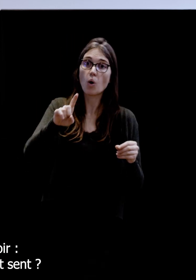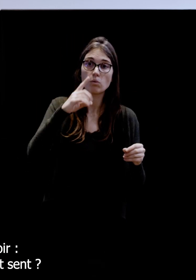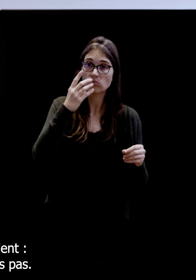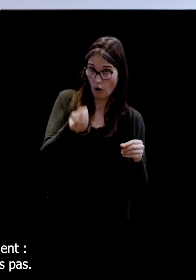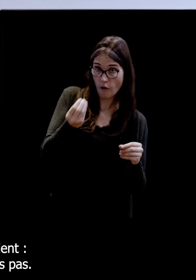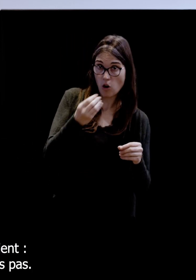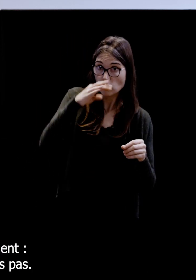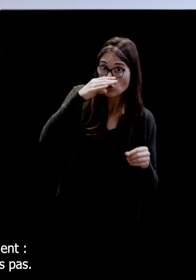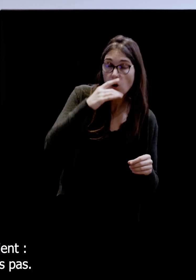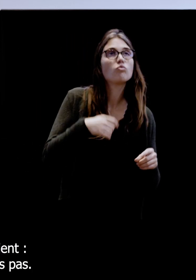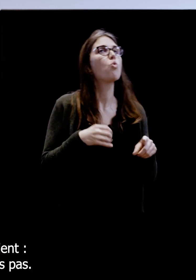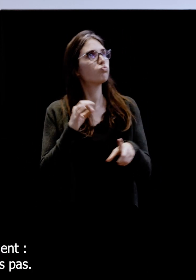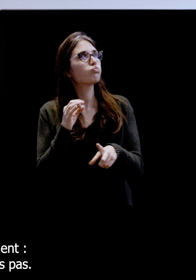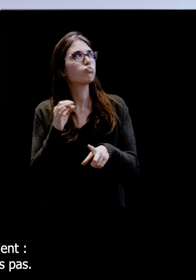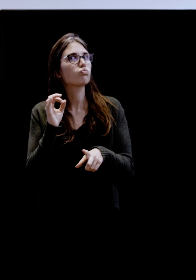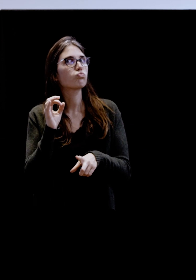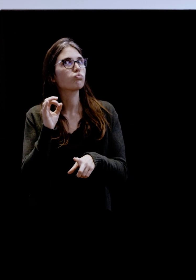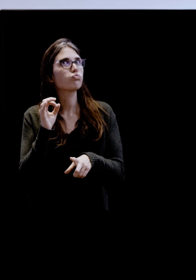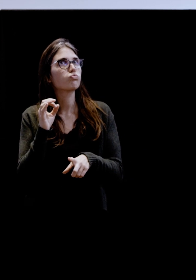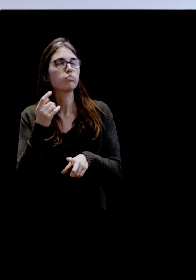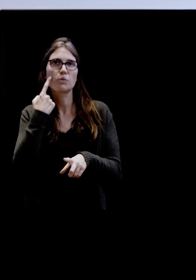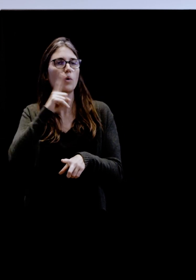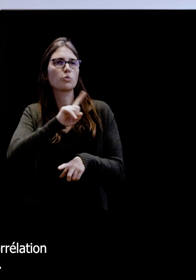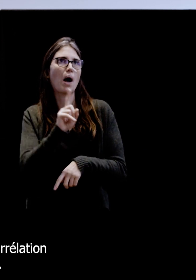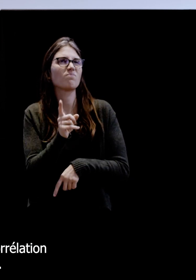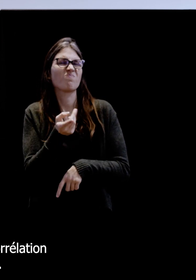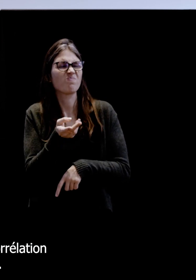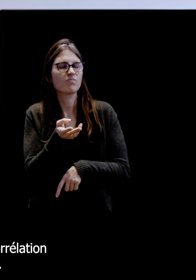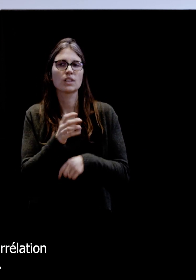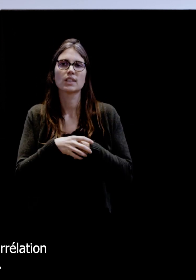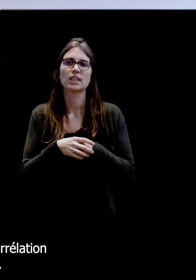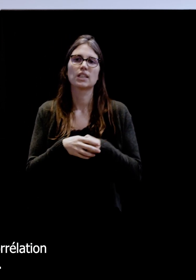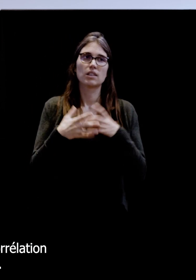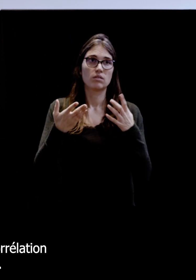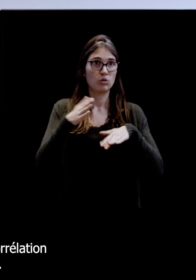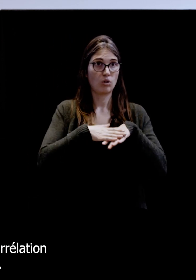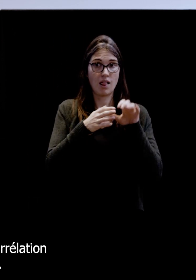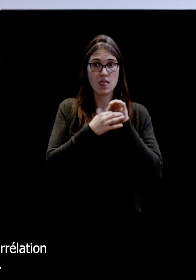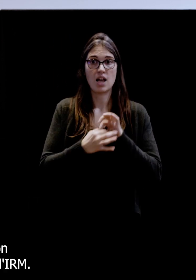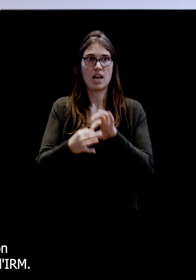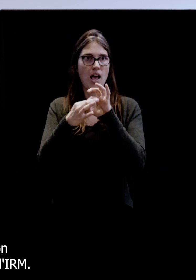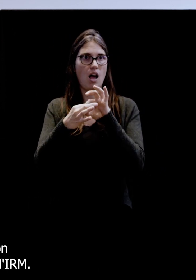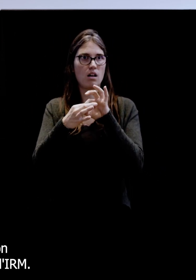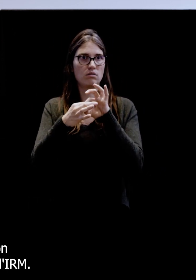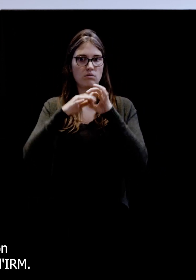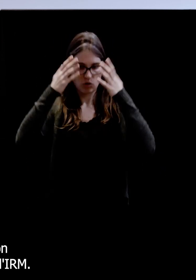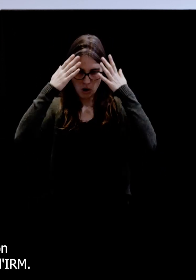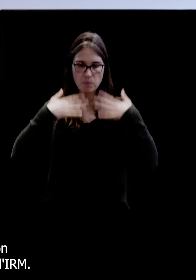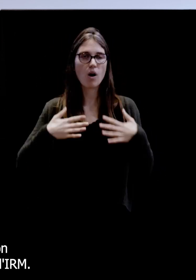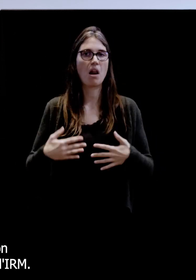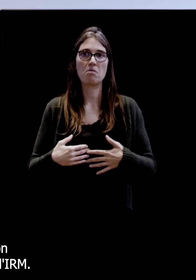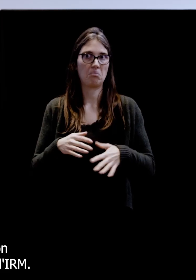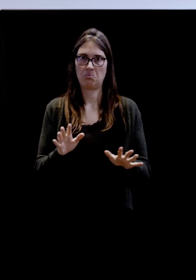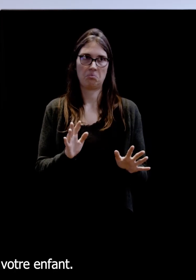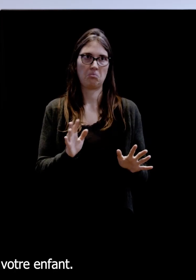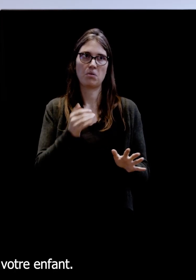enfant sent, beaucoup nous disaient finalement, je ne crois pas. On n'a pas trouvé de corrélation avec l'anatomie, ça veut dire qu'on ne peut pas dire